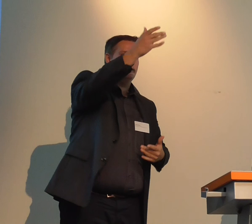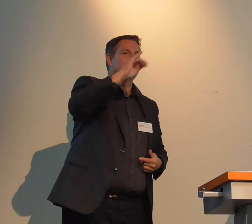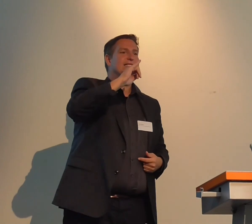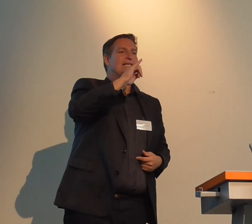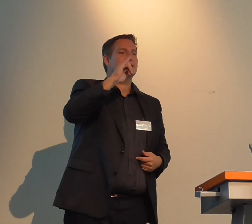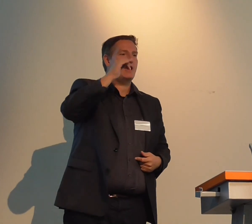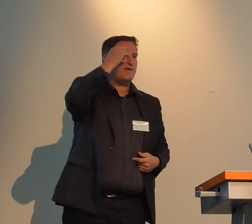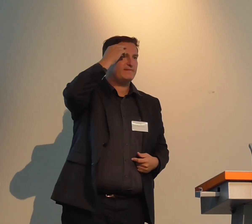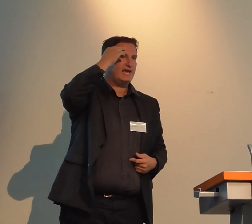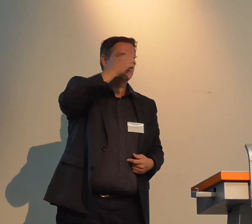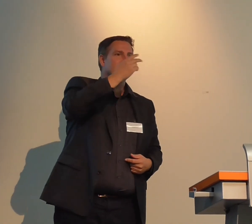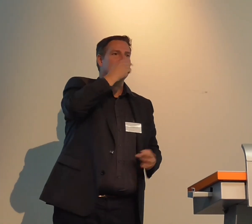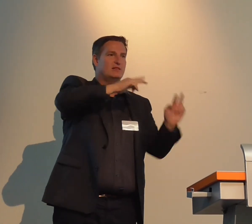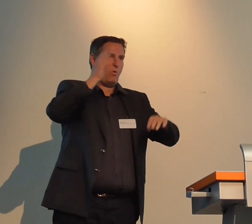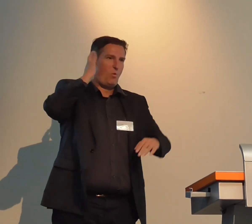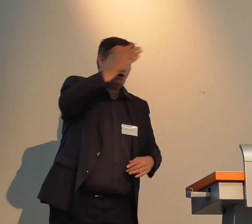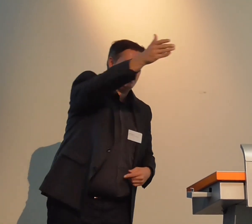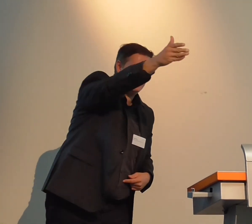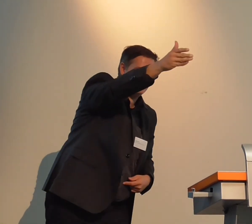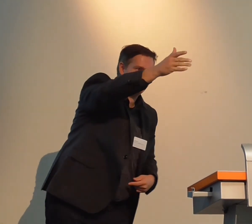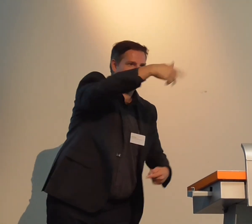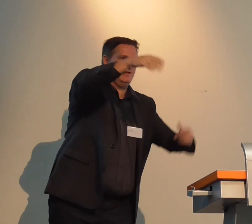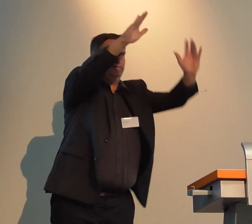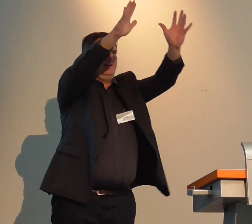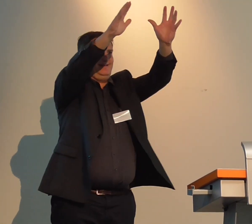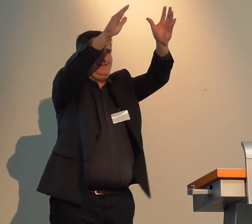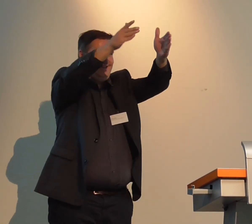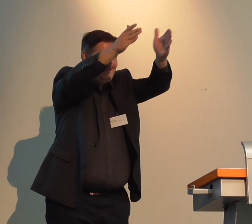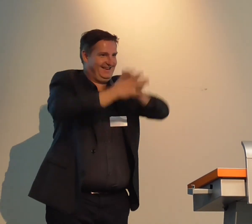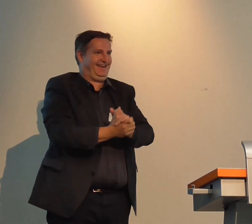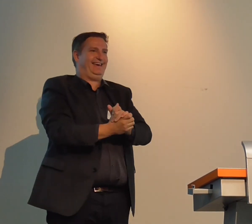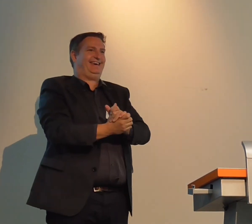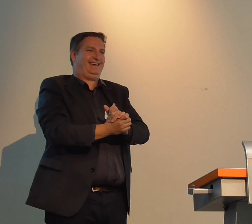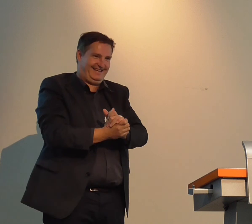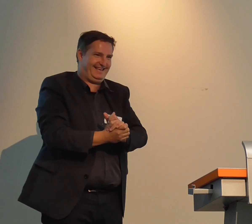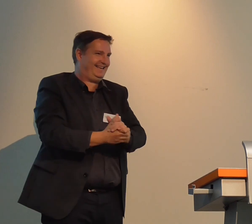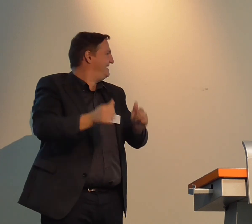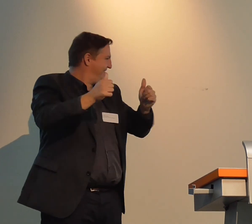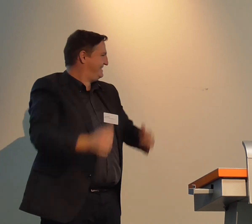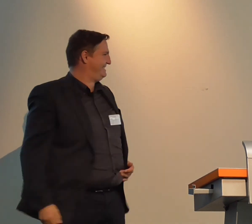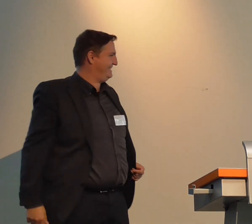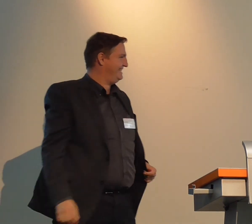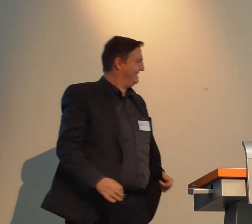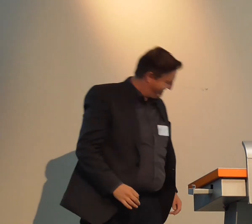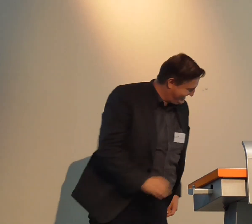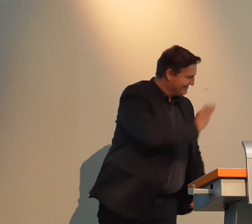Vielleicht darf ich ganz kurz die Redakteurin von Seestadt Hörn bei dieser Gelegenheit begrüßen, die sich